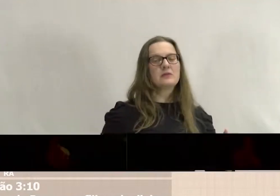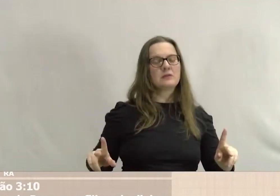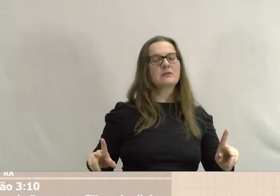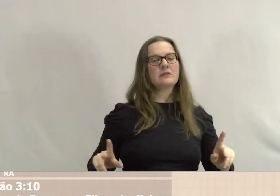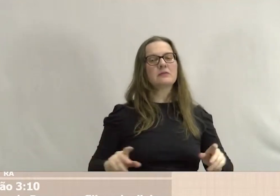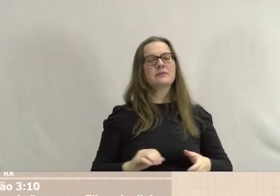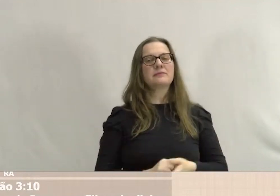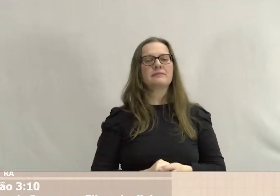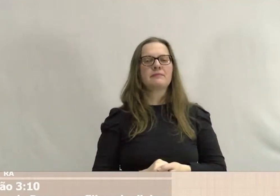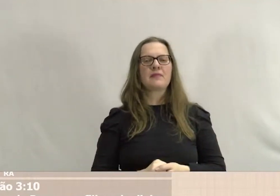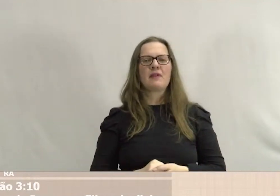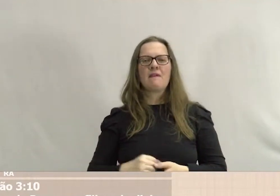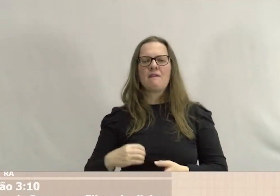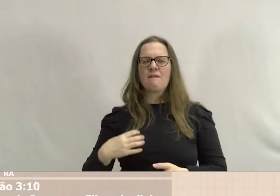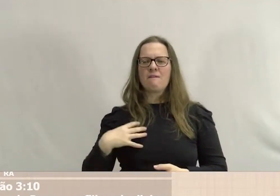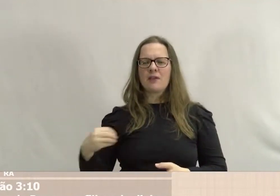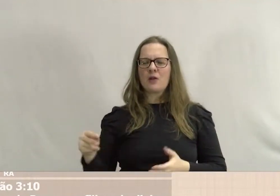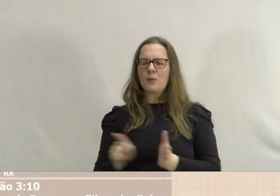Não tem